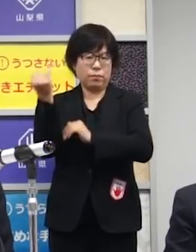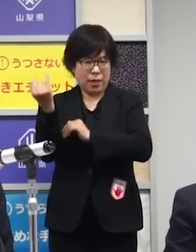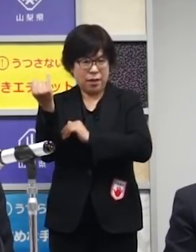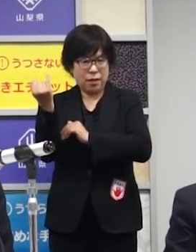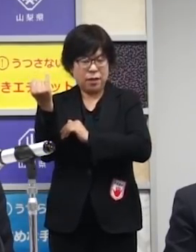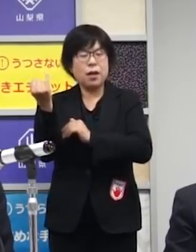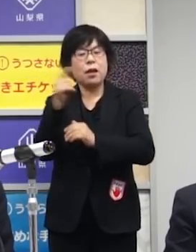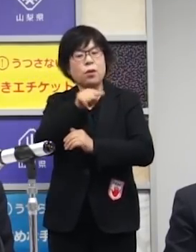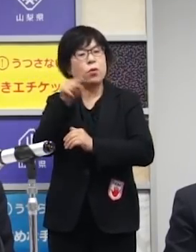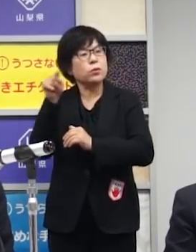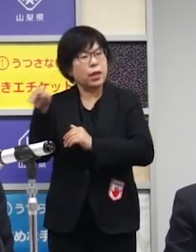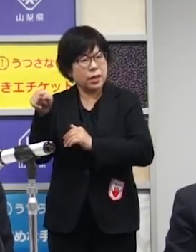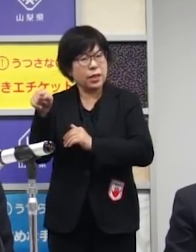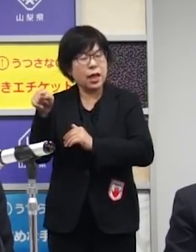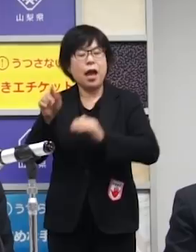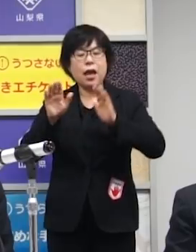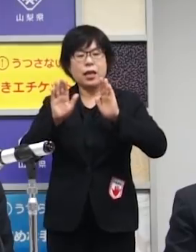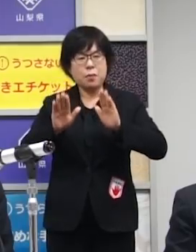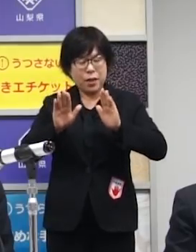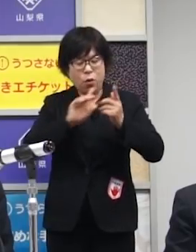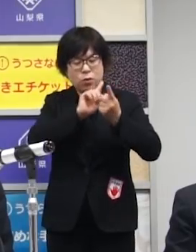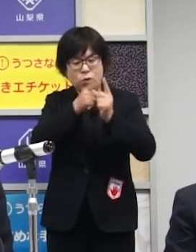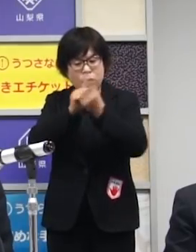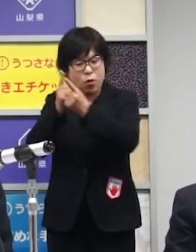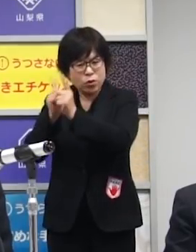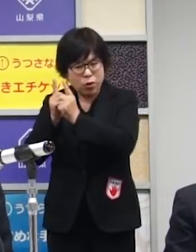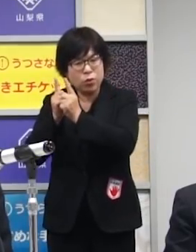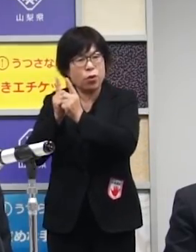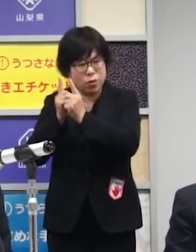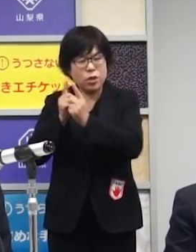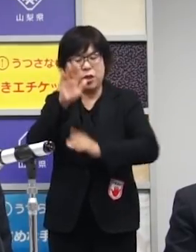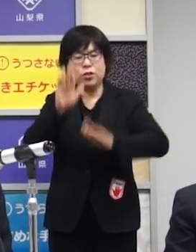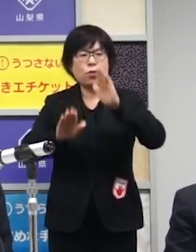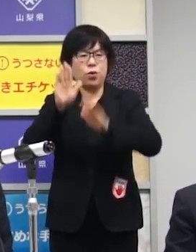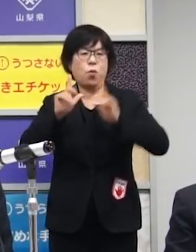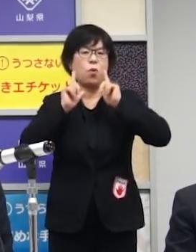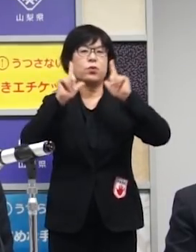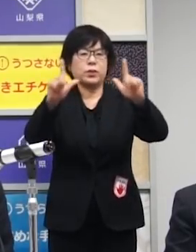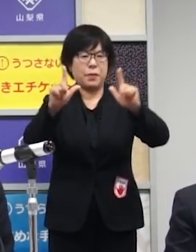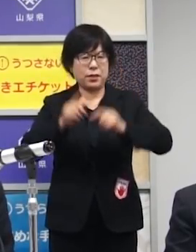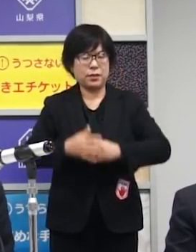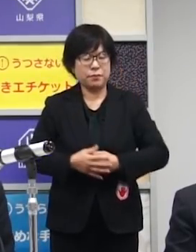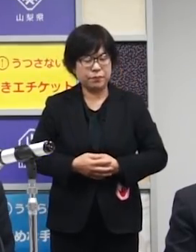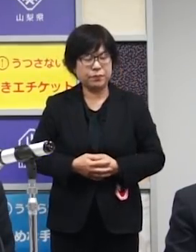して現時点で把握している濃厚接触者の状況をご報告いたします。